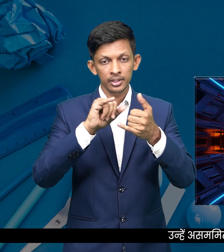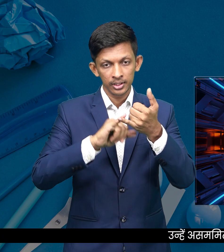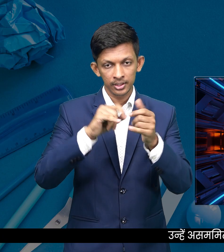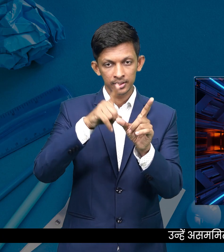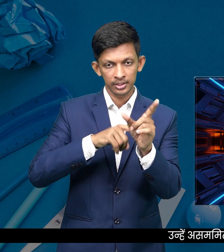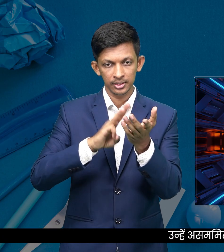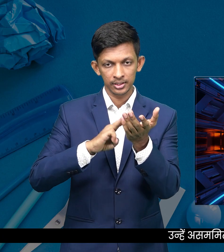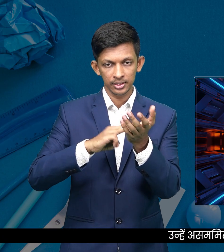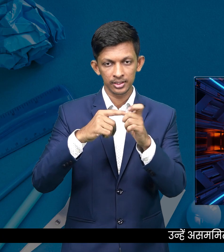असममिति कहा जाता है।